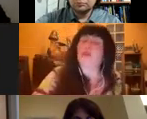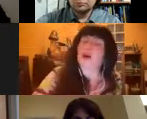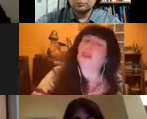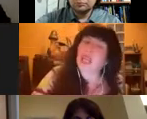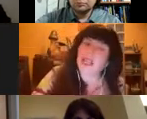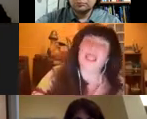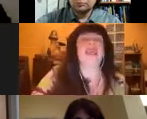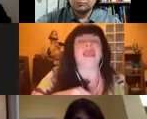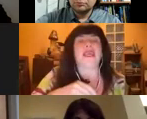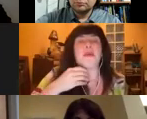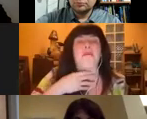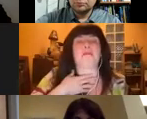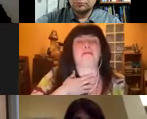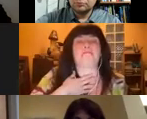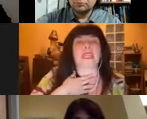que les vamos a mostrar.